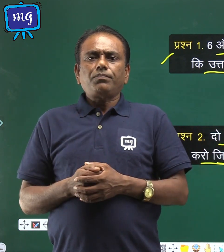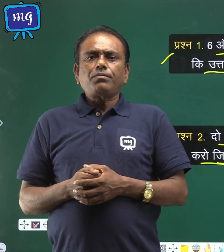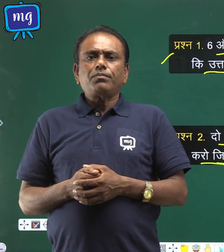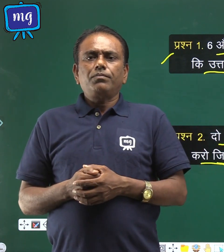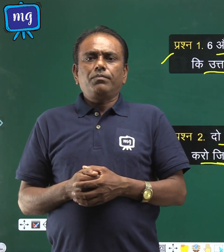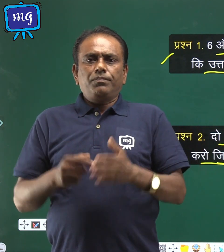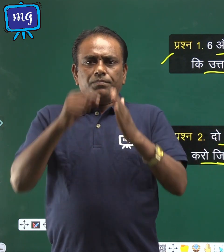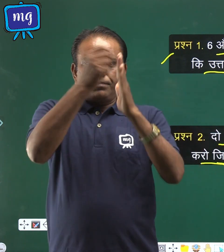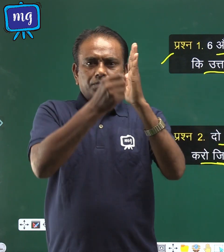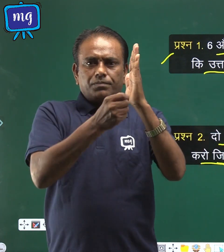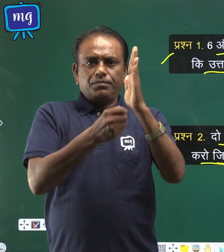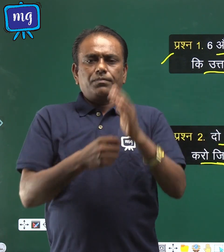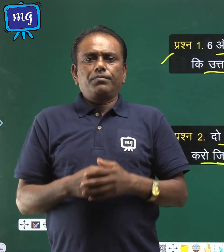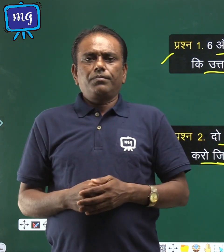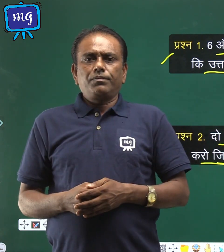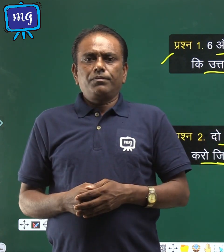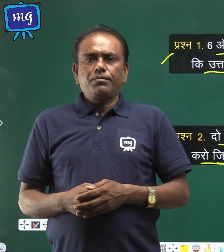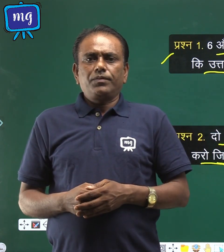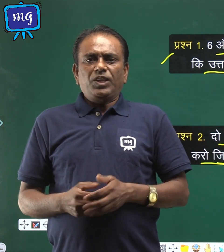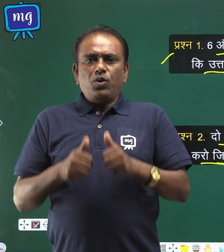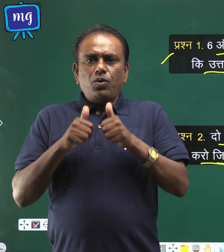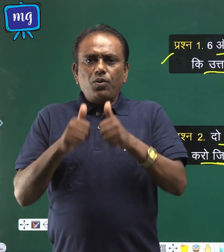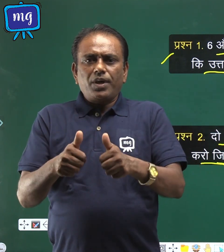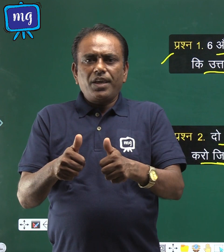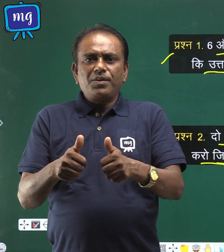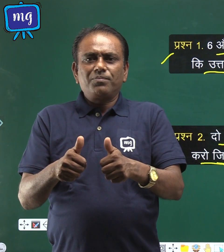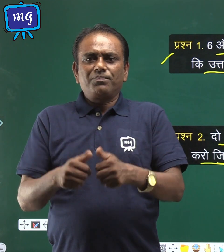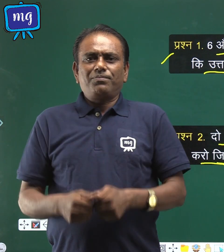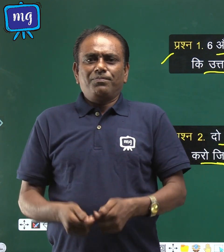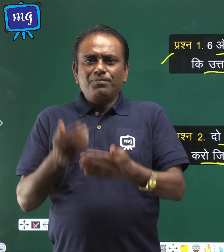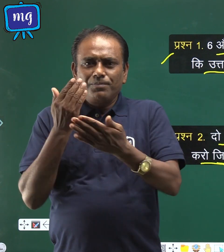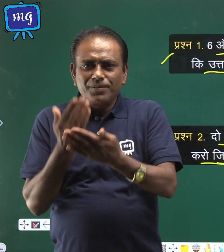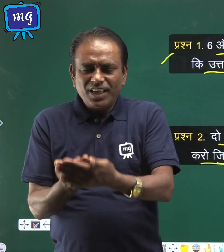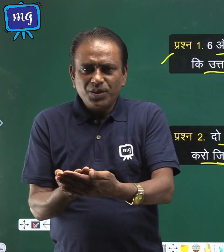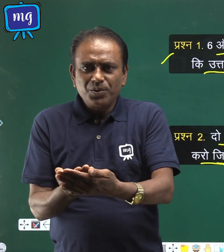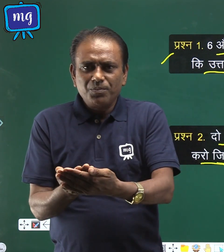लिख लोगे? ओके, थैंक यू।